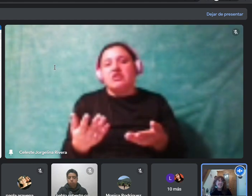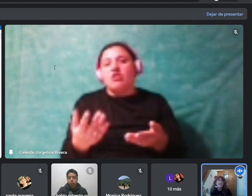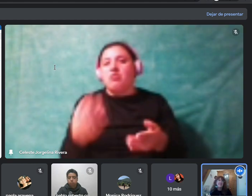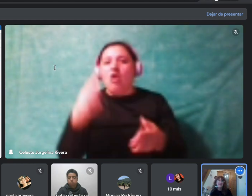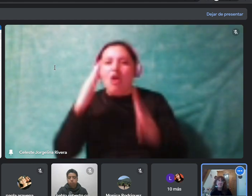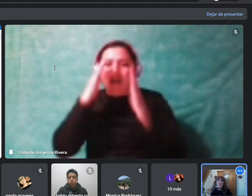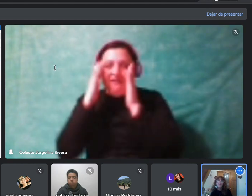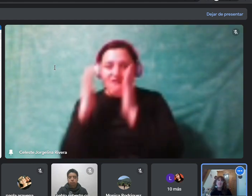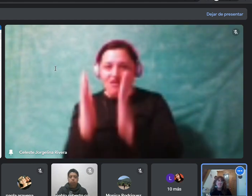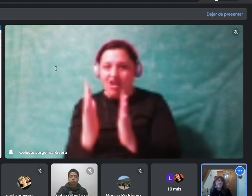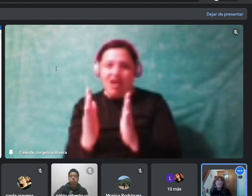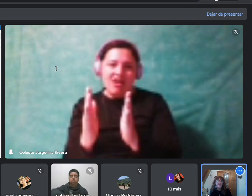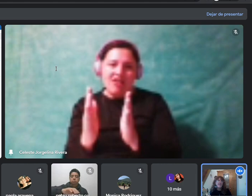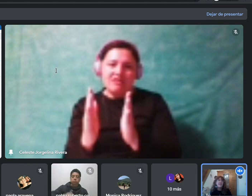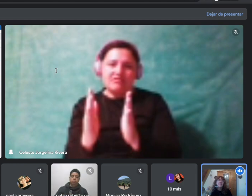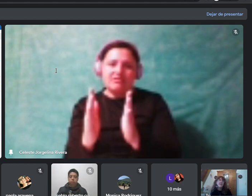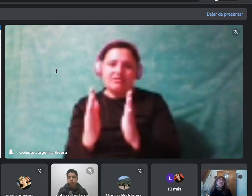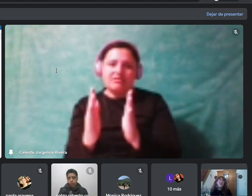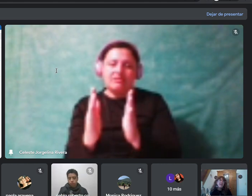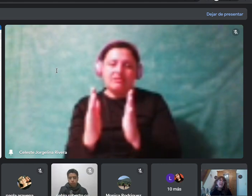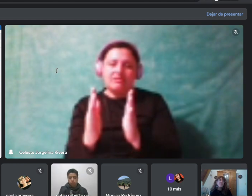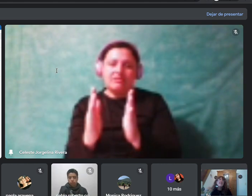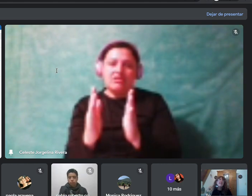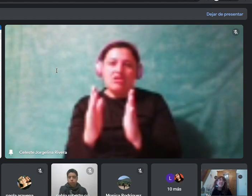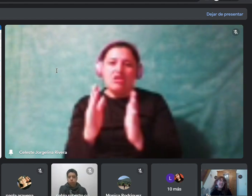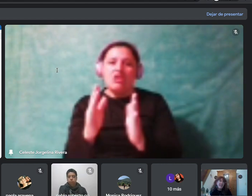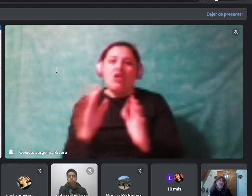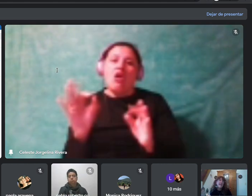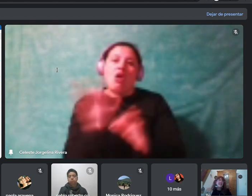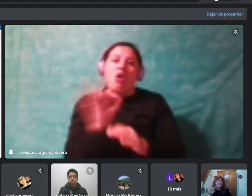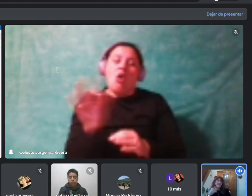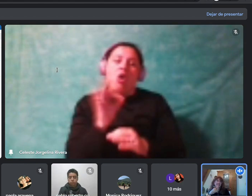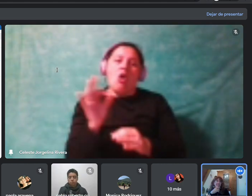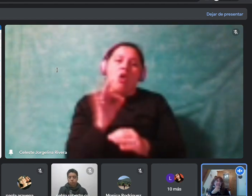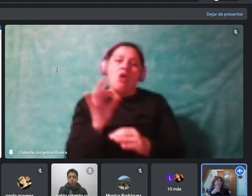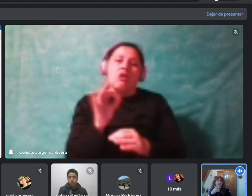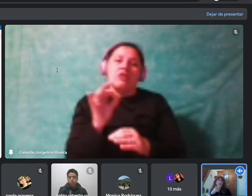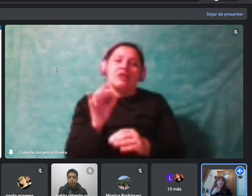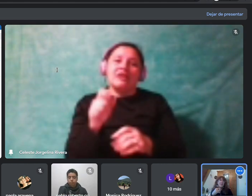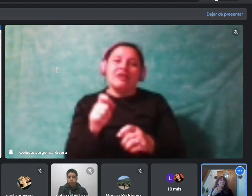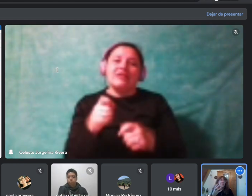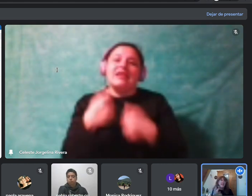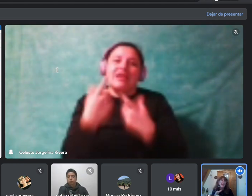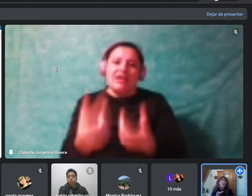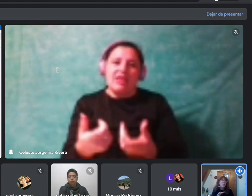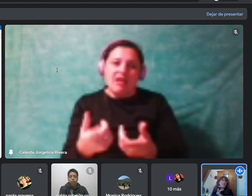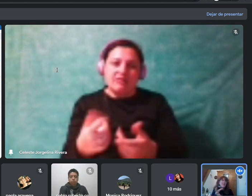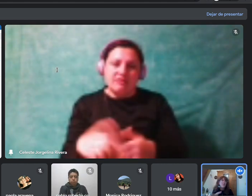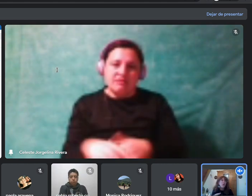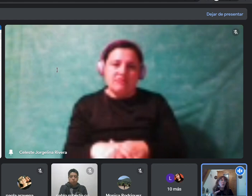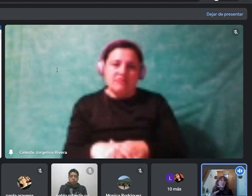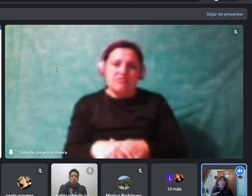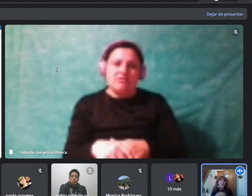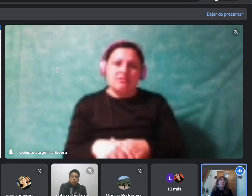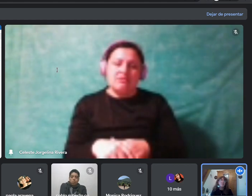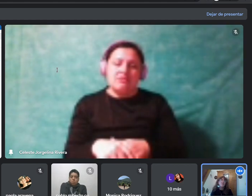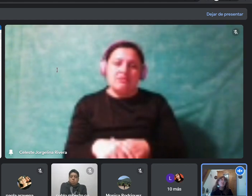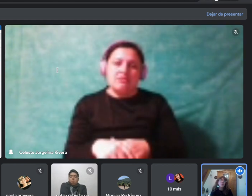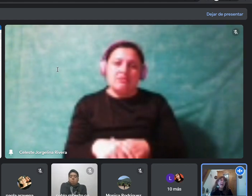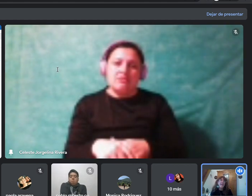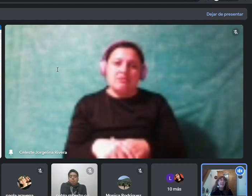enfocadas, ¿sí? Enfocadas, dirigidas, puede dirigidas, ser. ¿Sí? Porque tienen como ese foco, ese